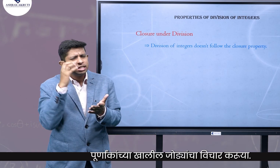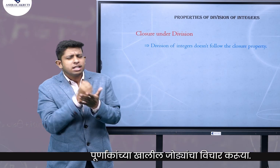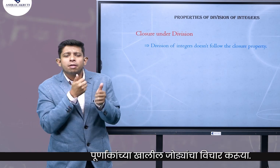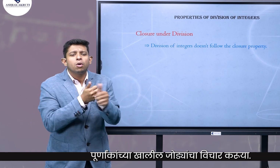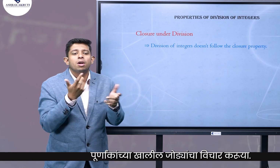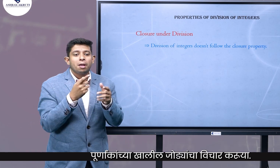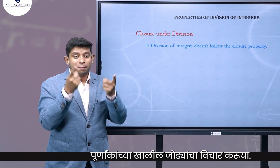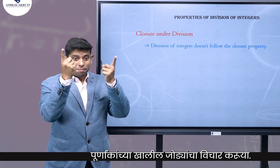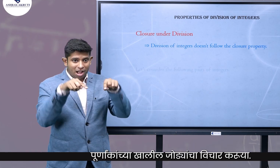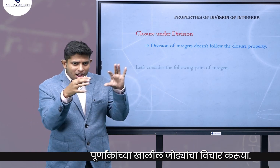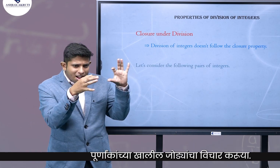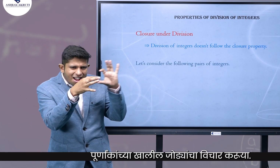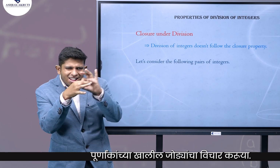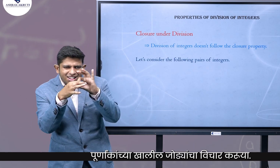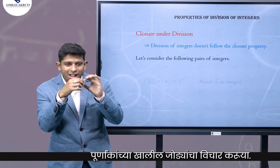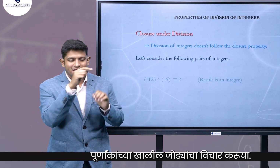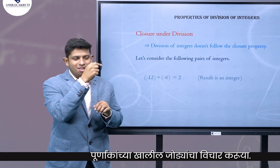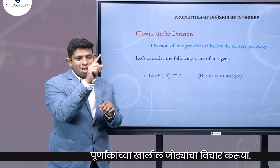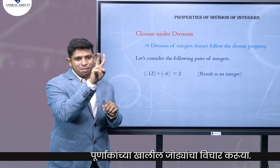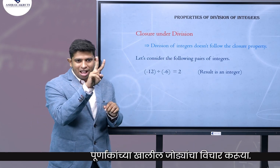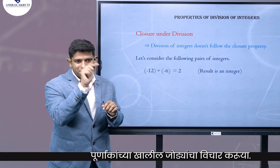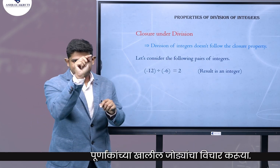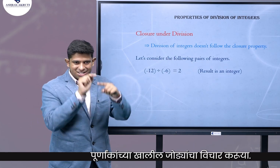पूर्णांकांच्या खालील जोड्यांचा विचार करूया.